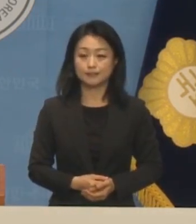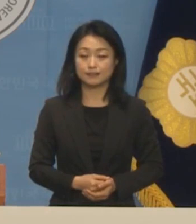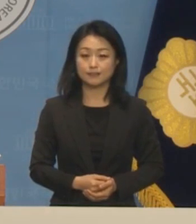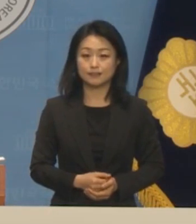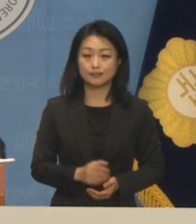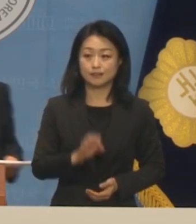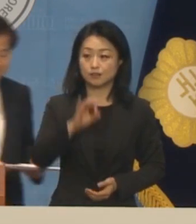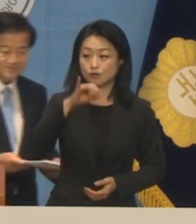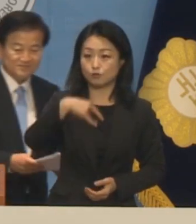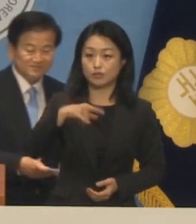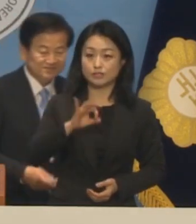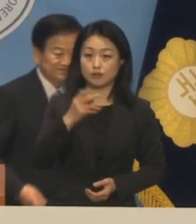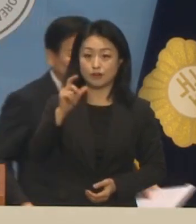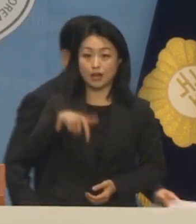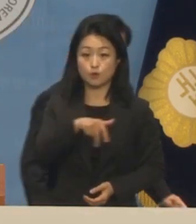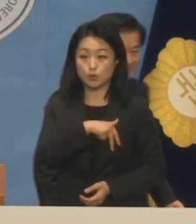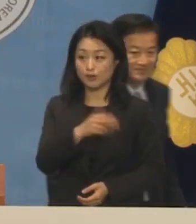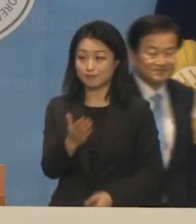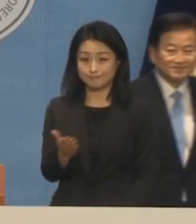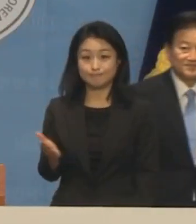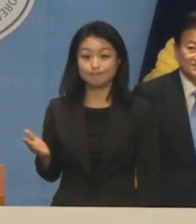있겠습니다.